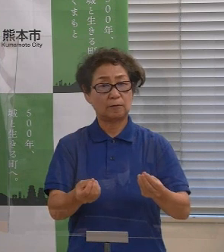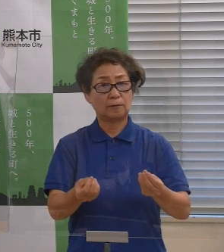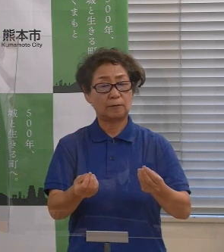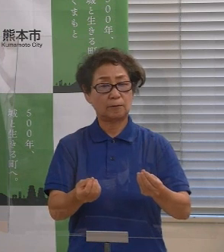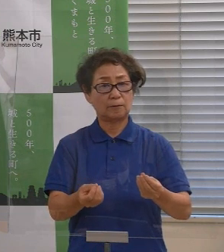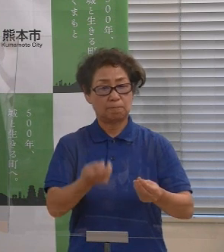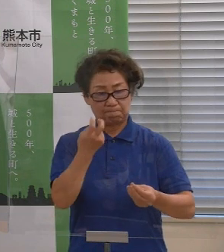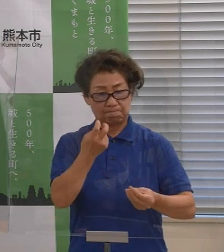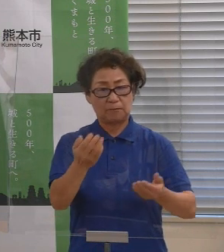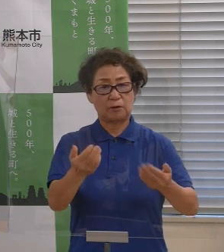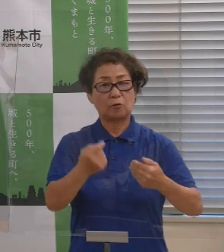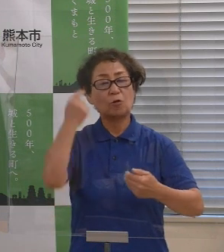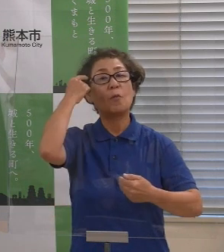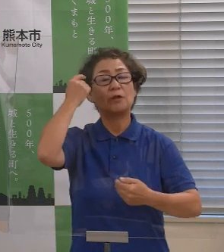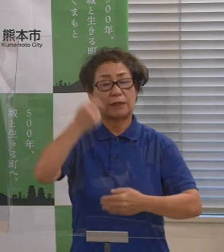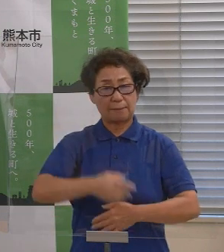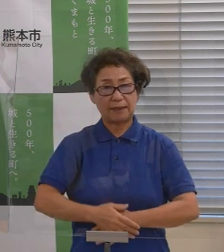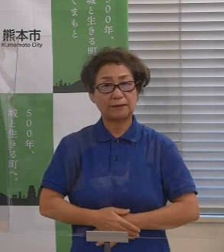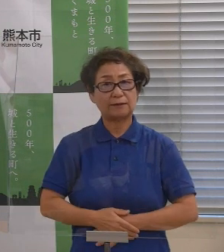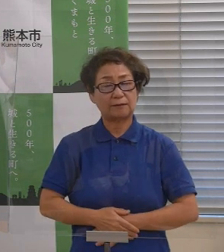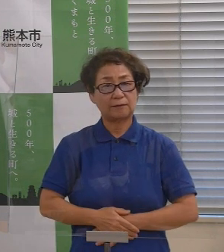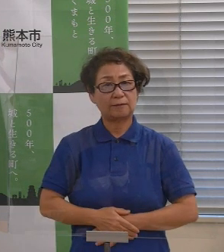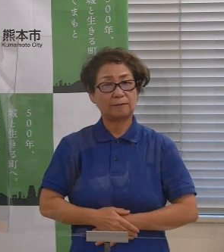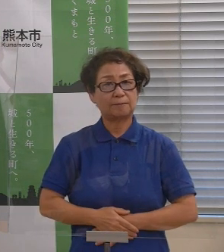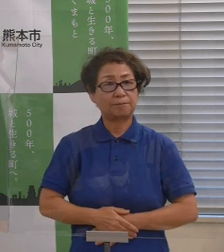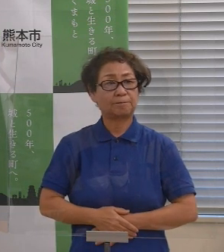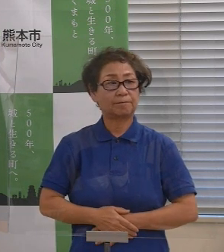図っていく必要があるというふうに考えております。